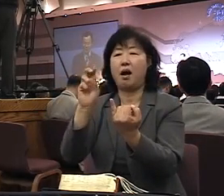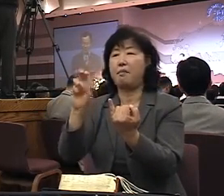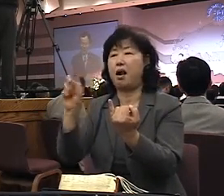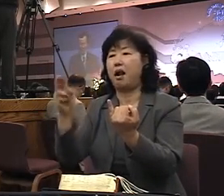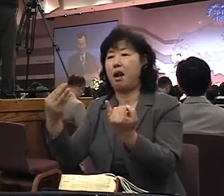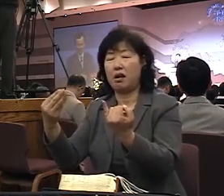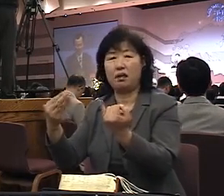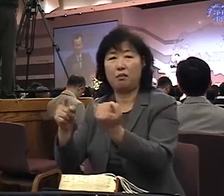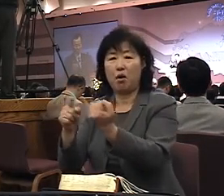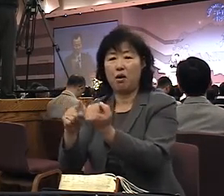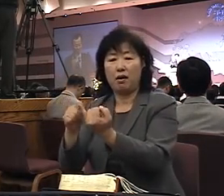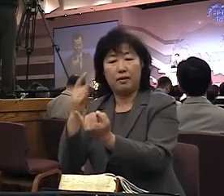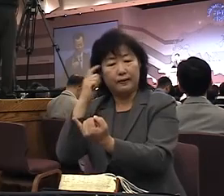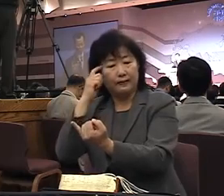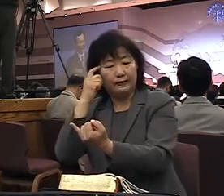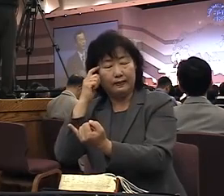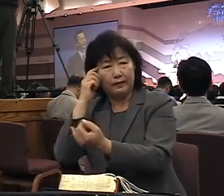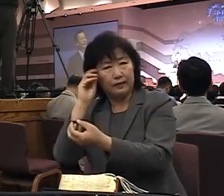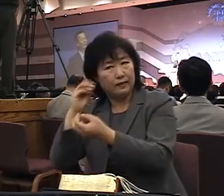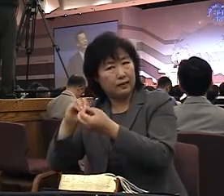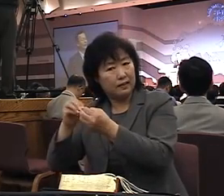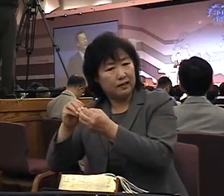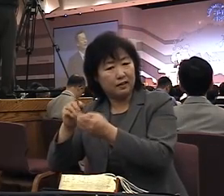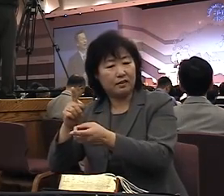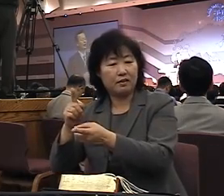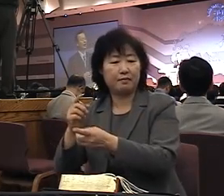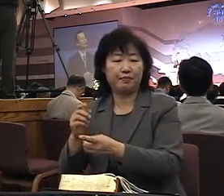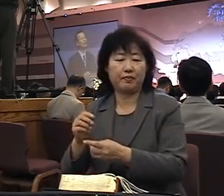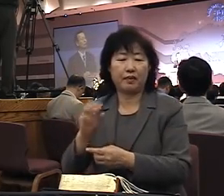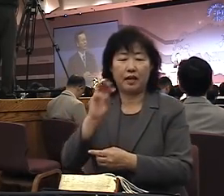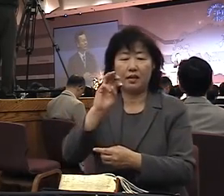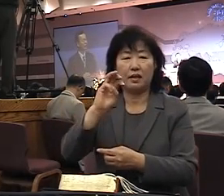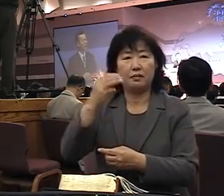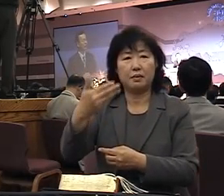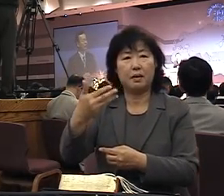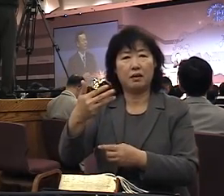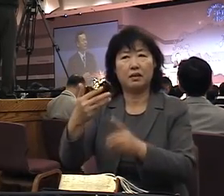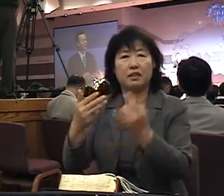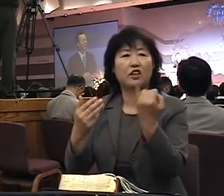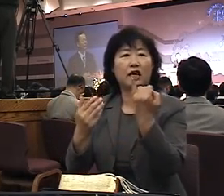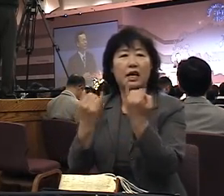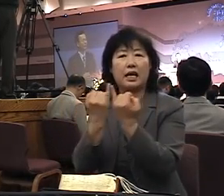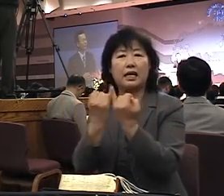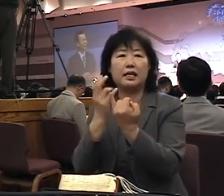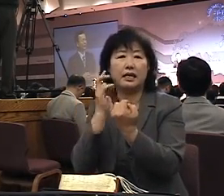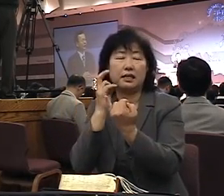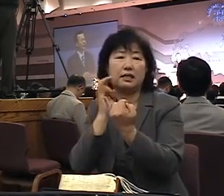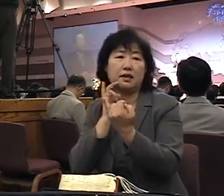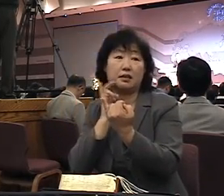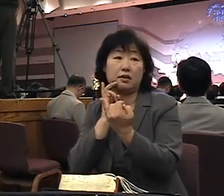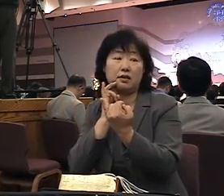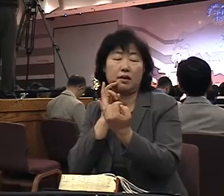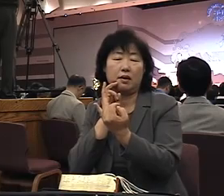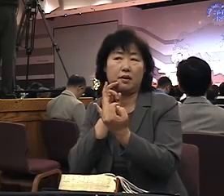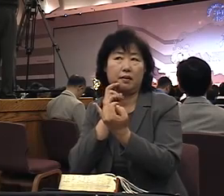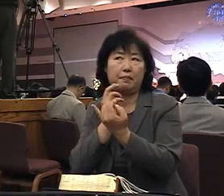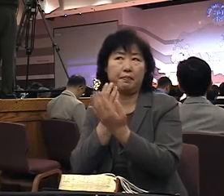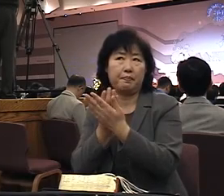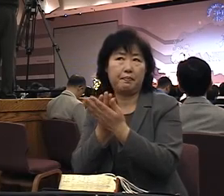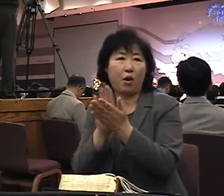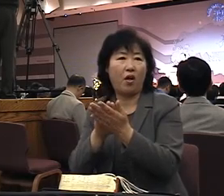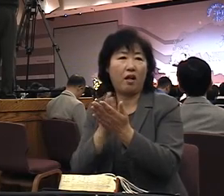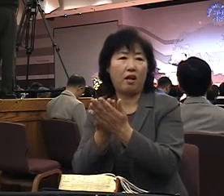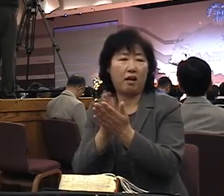무슨 계략을 짜냐? 38장을 쭉 보면은 그가 창녀로 변장을 합니다. 그리고 그의